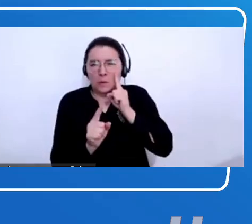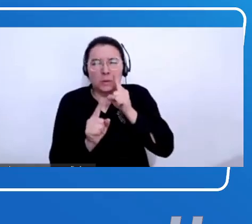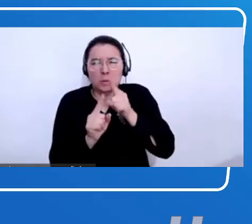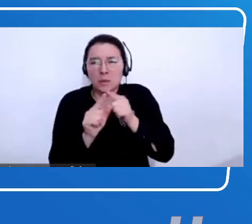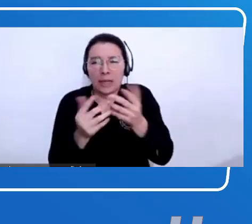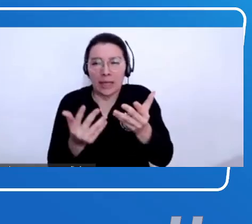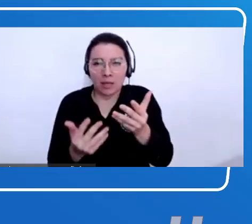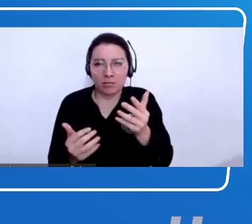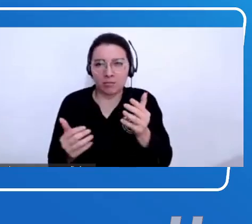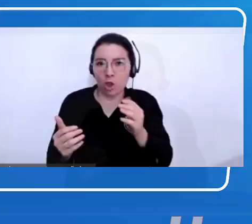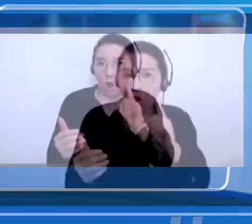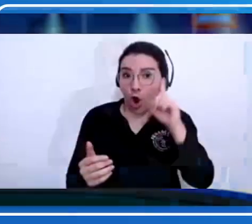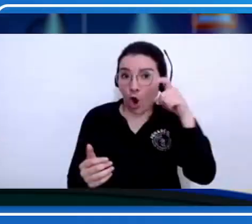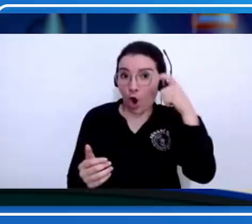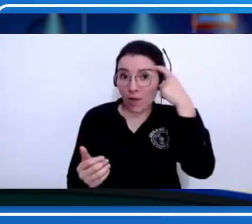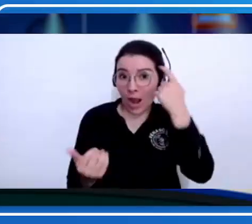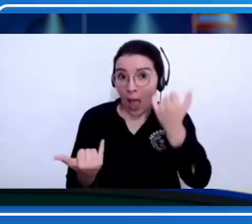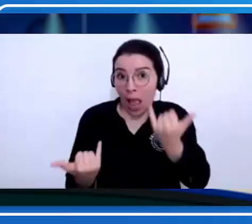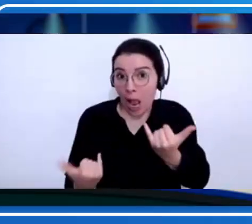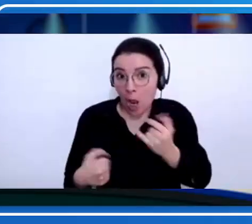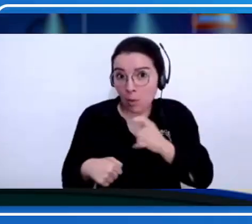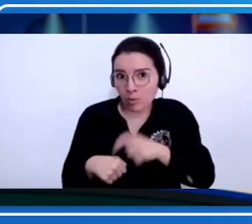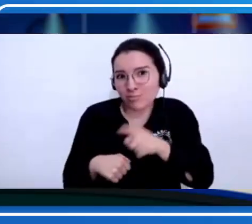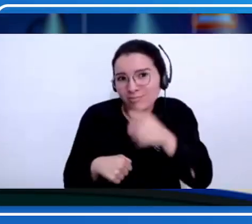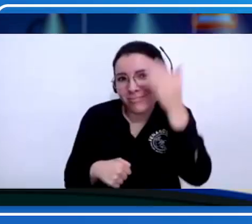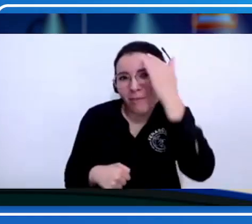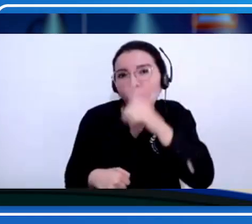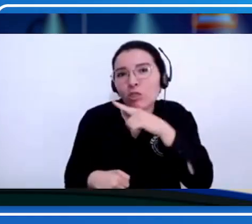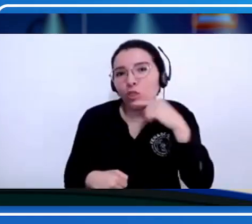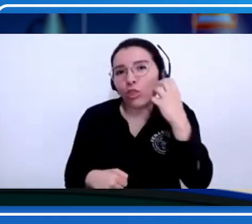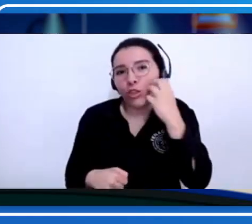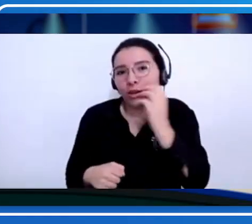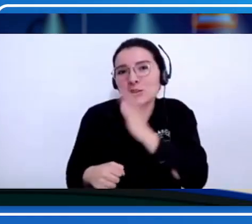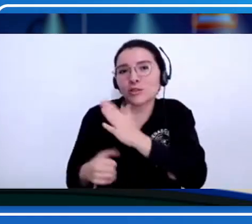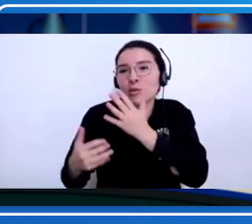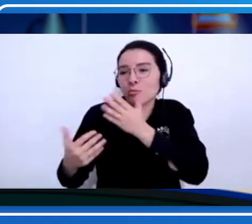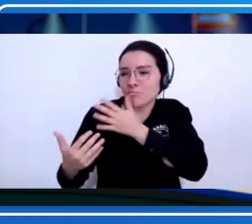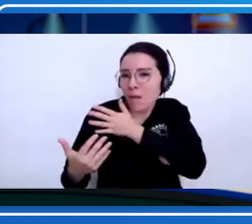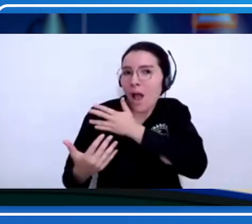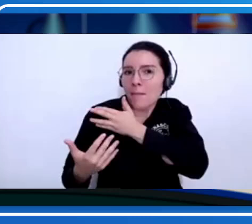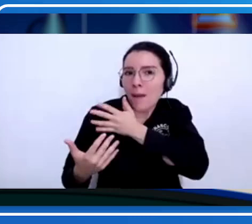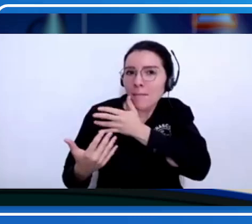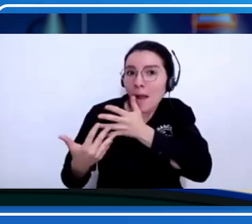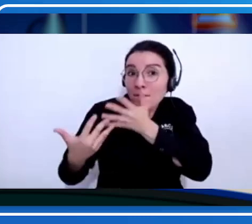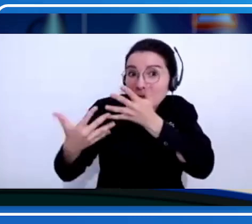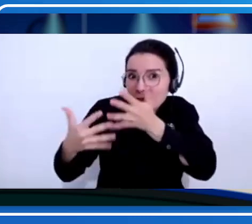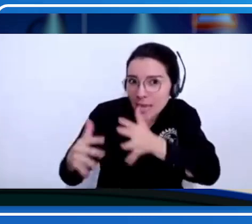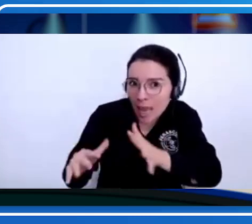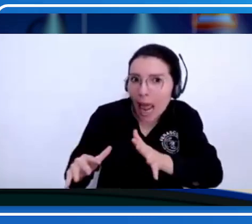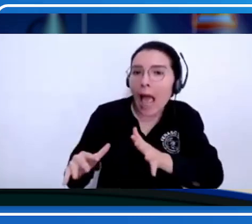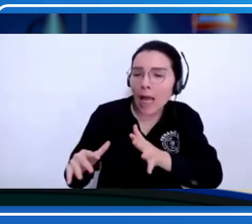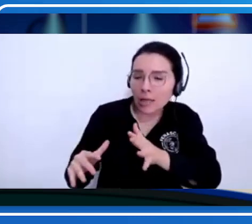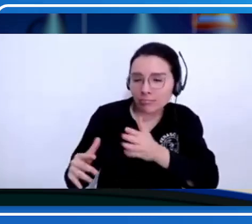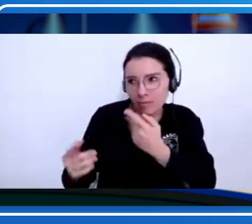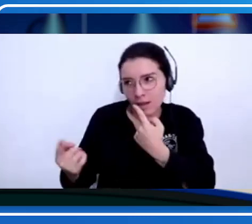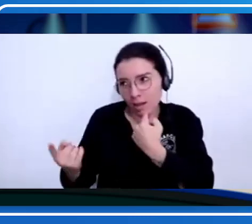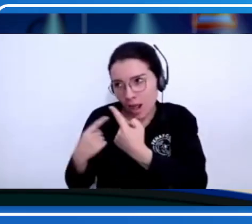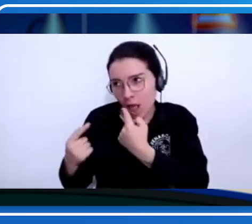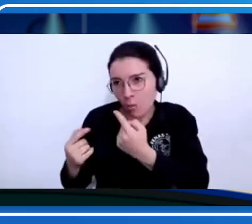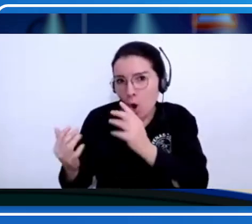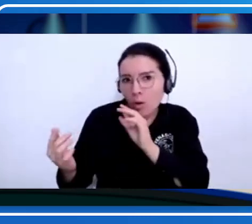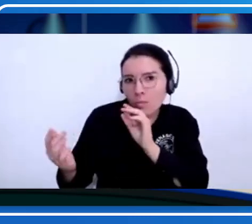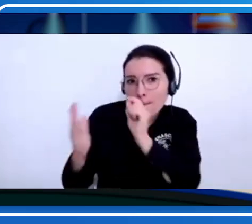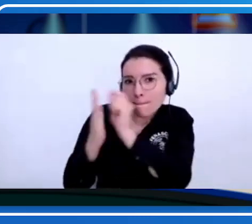gobierno actual, el gobierno que pues está terminando, ¿sí?, fue llegar a unos puntos de coincidencia para